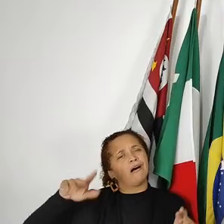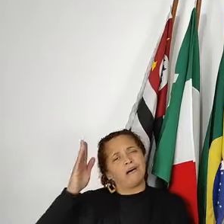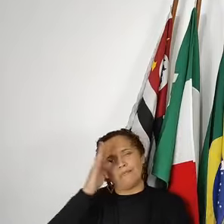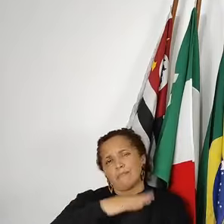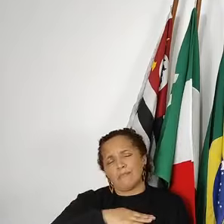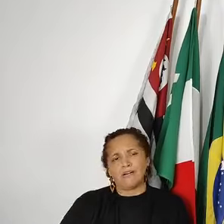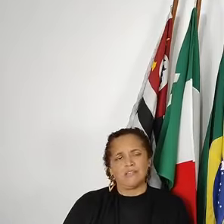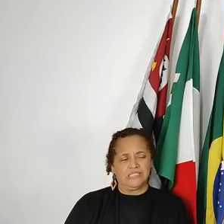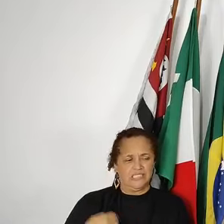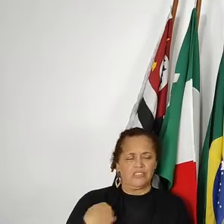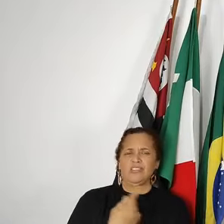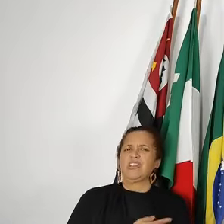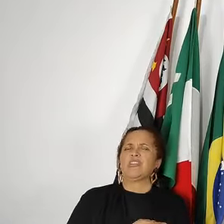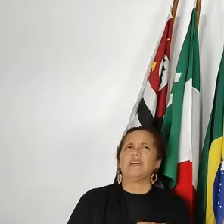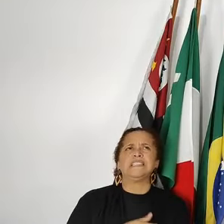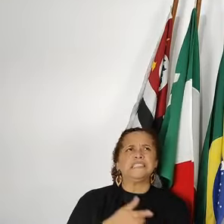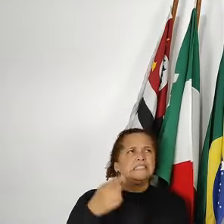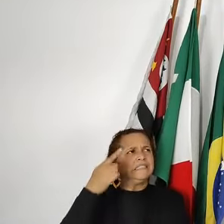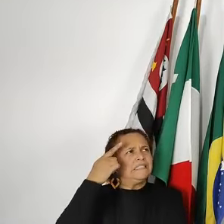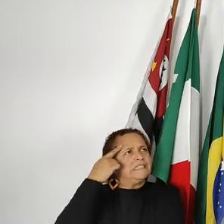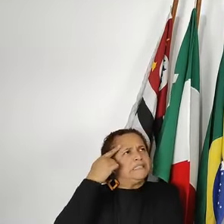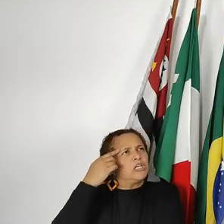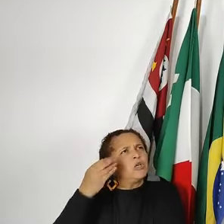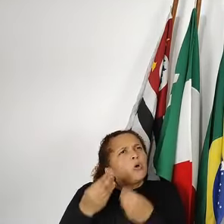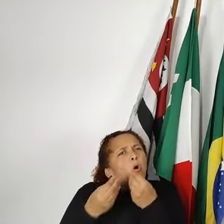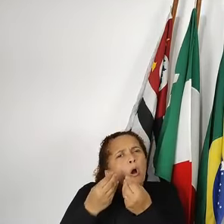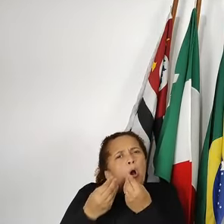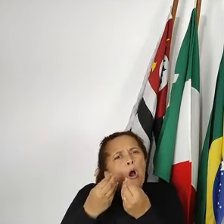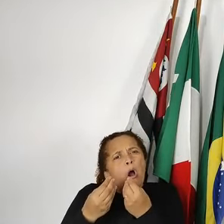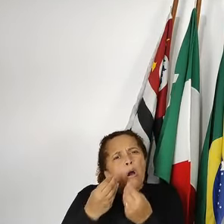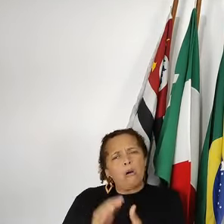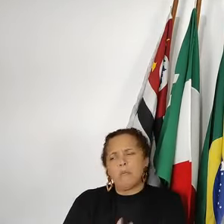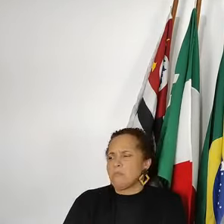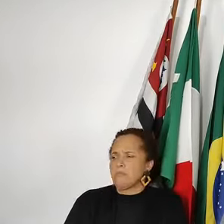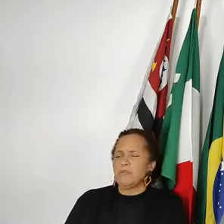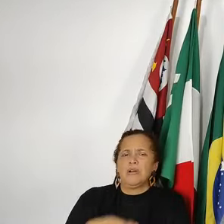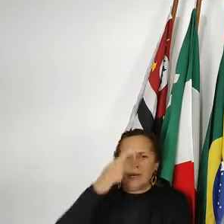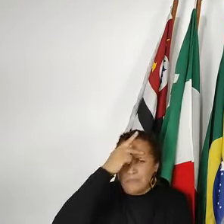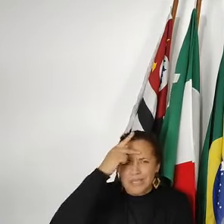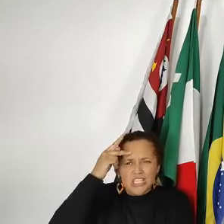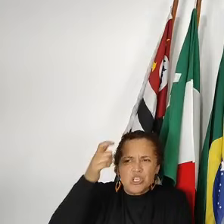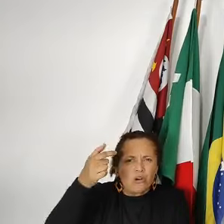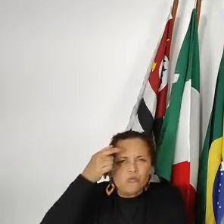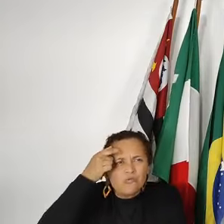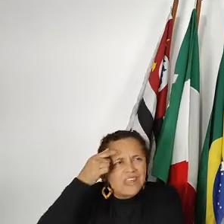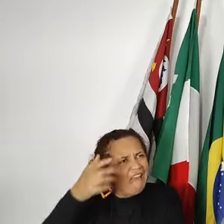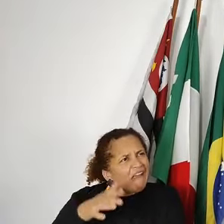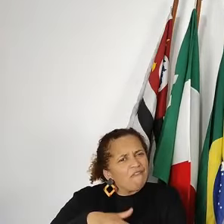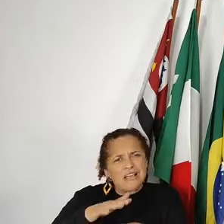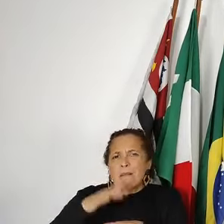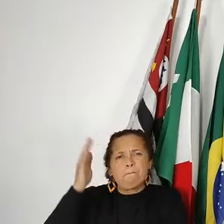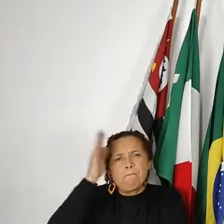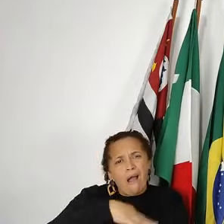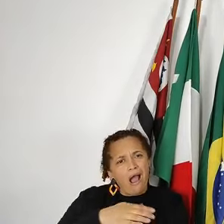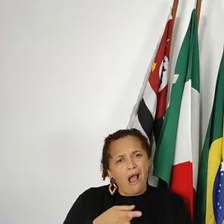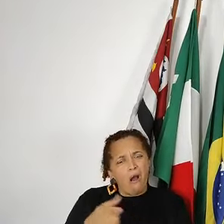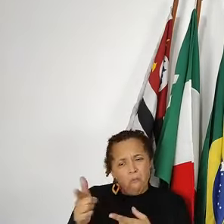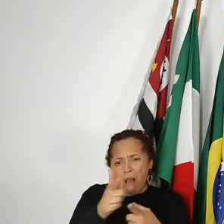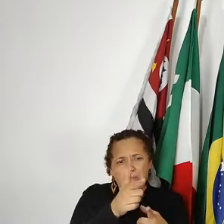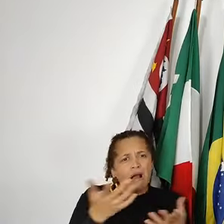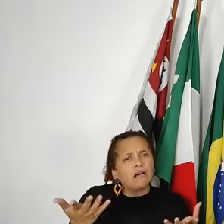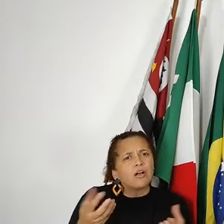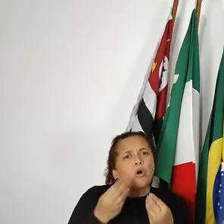ponto de a gente falar, imaginar, mas como que pode, né? Como que pode a pessoa em sã consciência praticar isso? Porque muitas vezes está com a